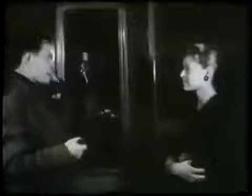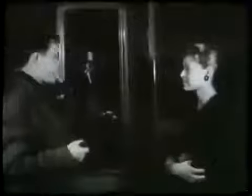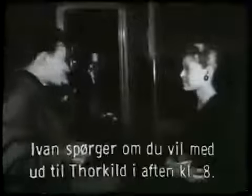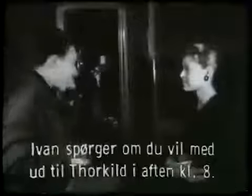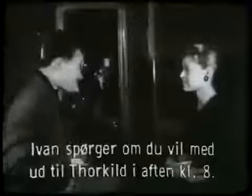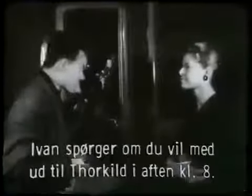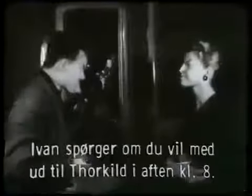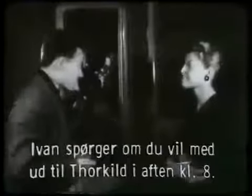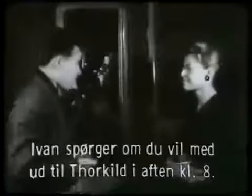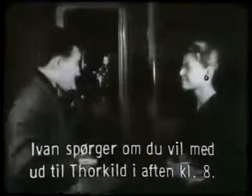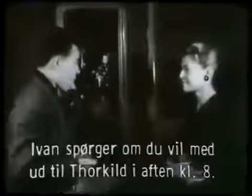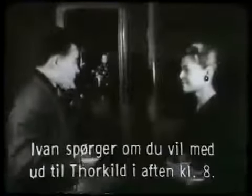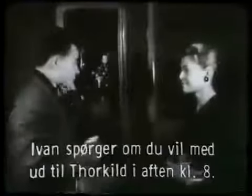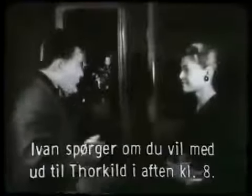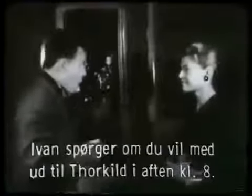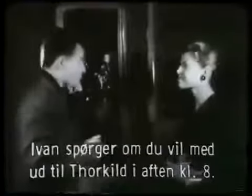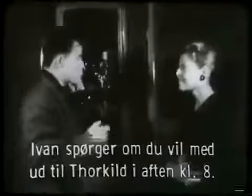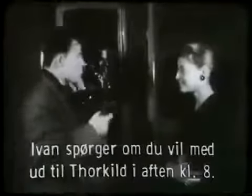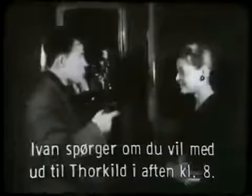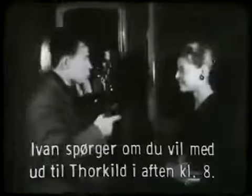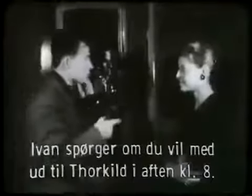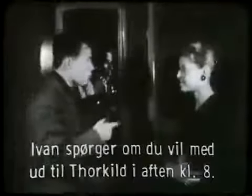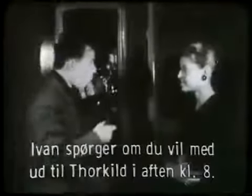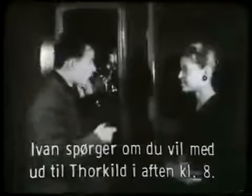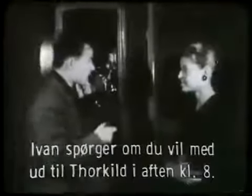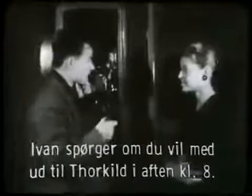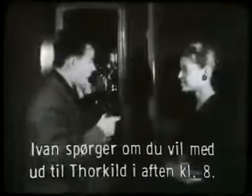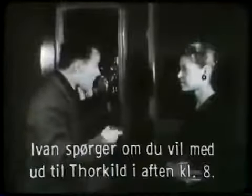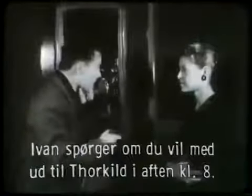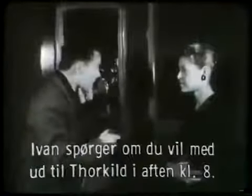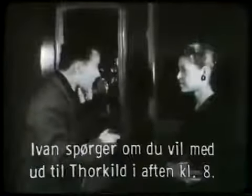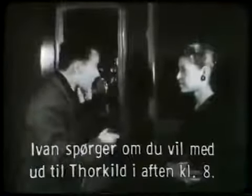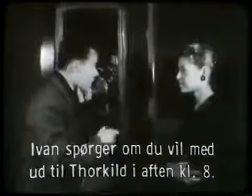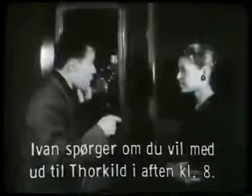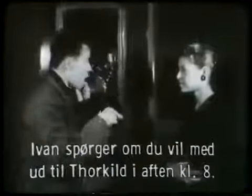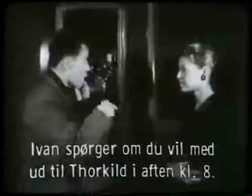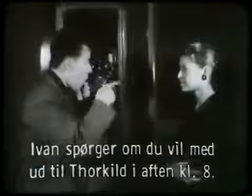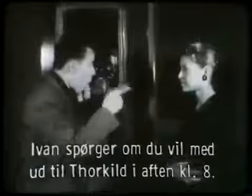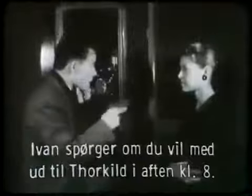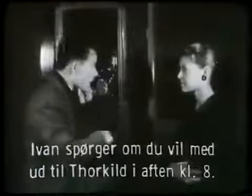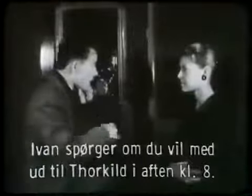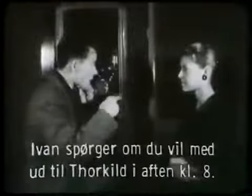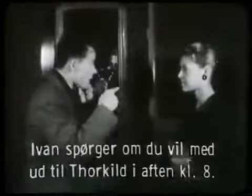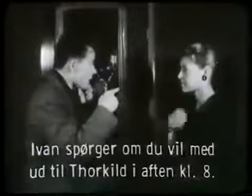Det er Ivan, der ringer og spørger, om du vil komme ud til Torkil i aften klokken 8. Jeg skal først på